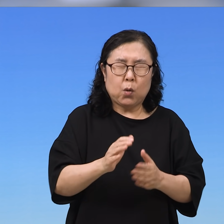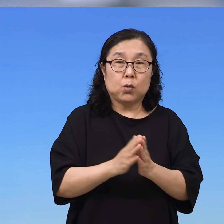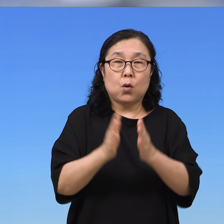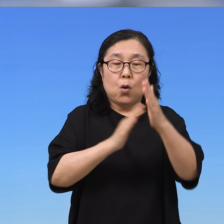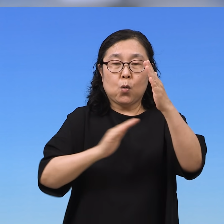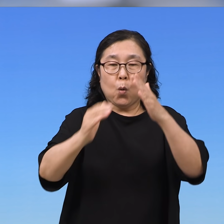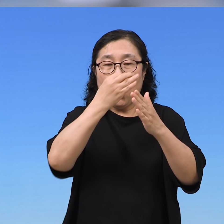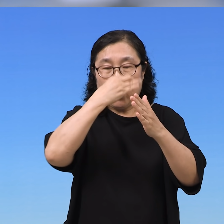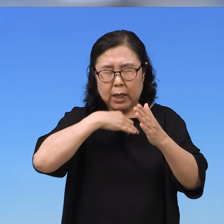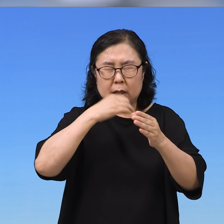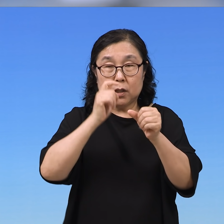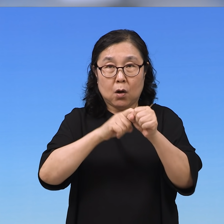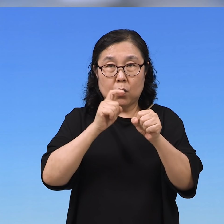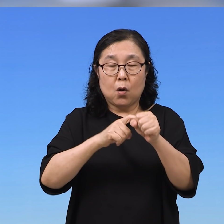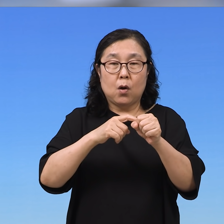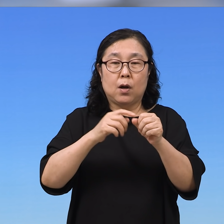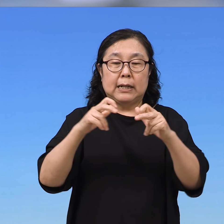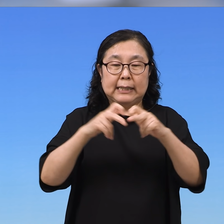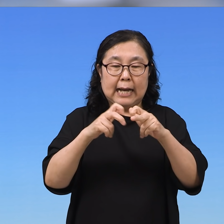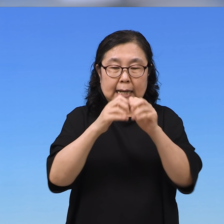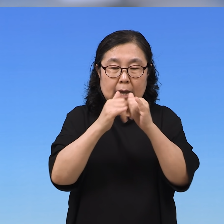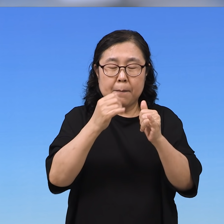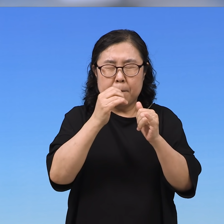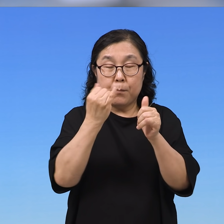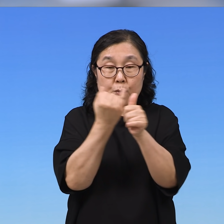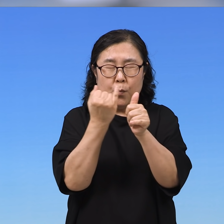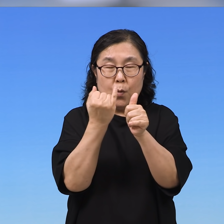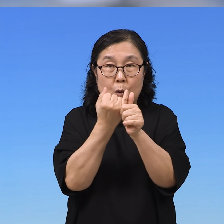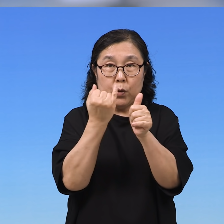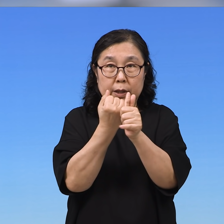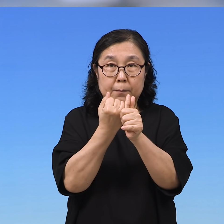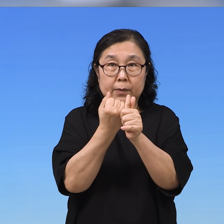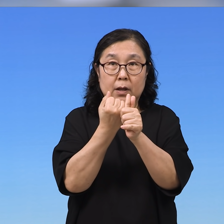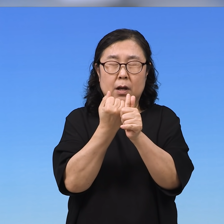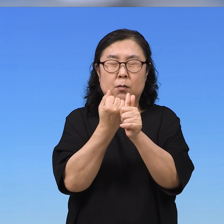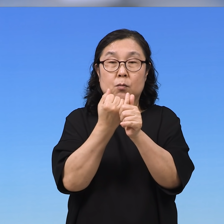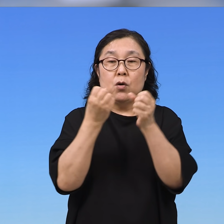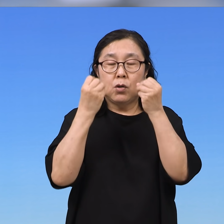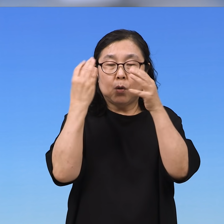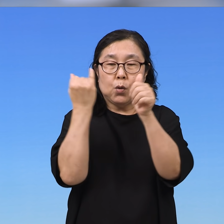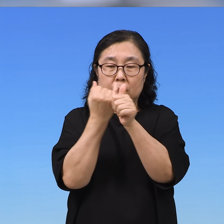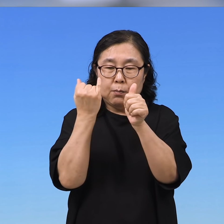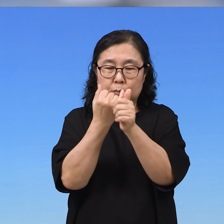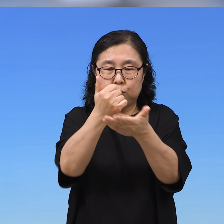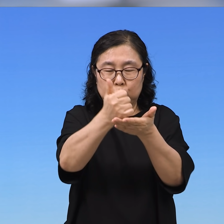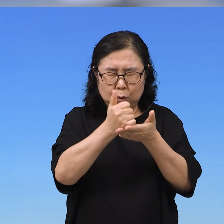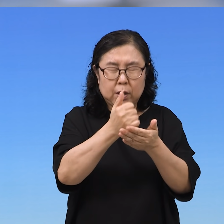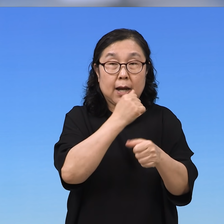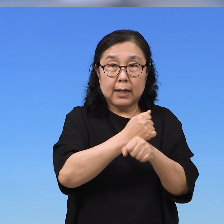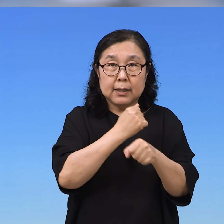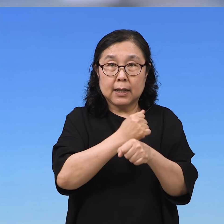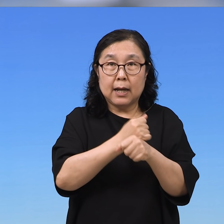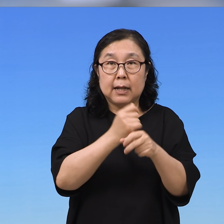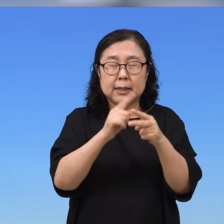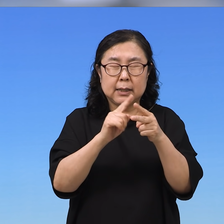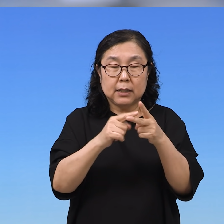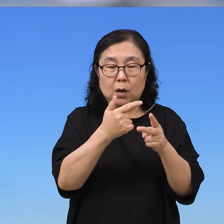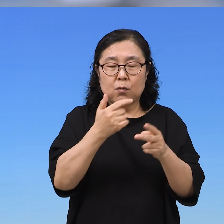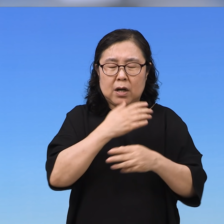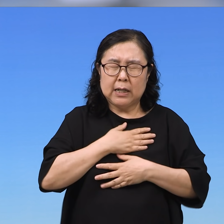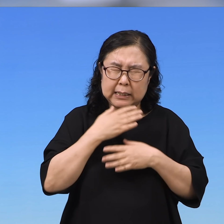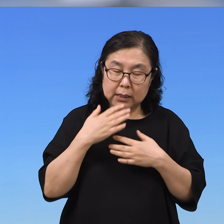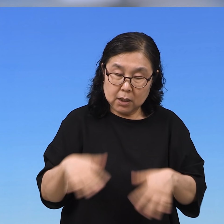우리가 공익적으로 우리 장애인 부모님들을 거기에 초대를 한다든지 선교사님 부부를 초대를 한다든지